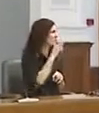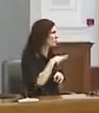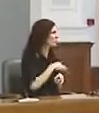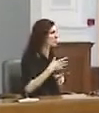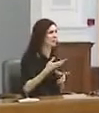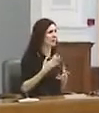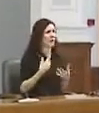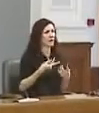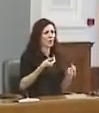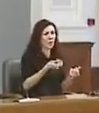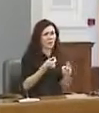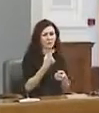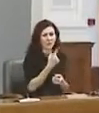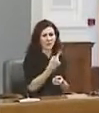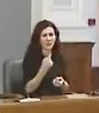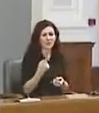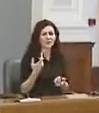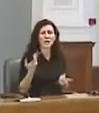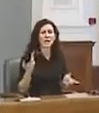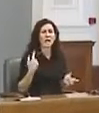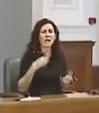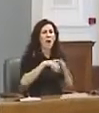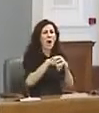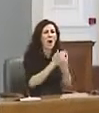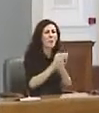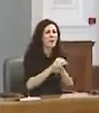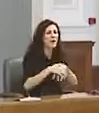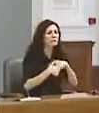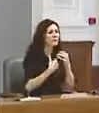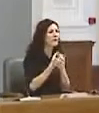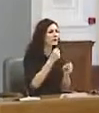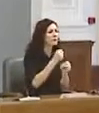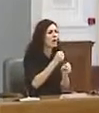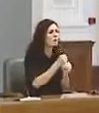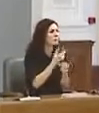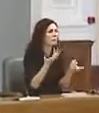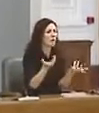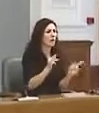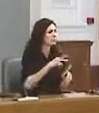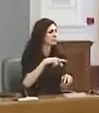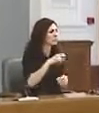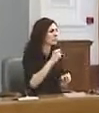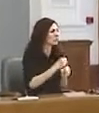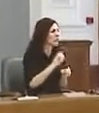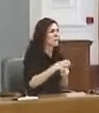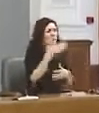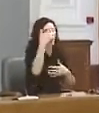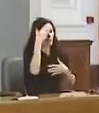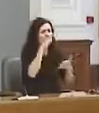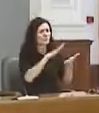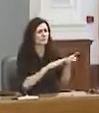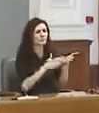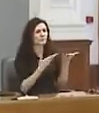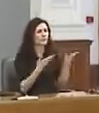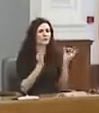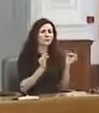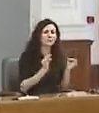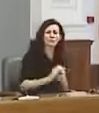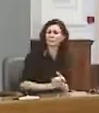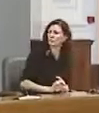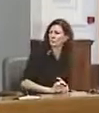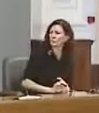всеки един. Как те оправдават отсъствието си от работа поради тази причина, как ползват правото си на болничен? Благодаря.